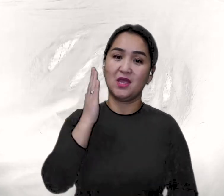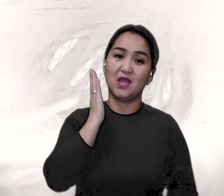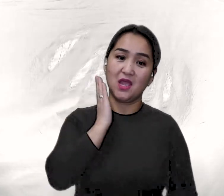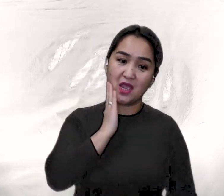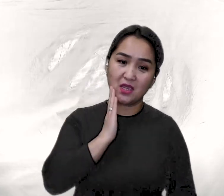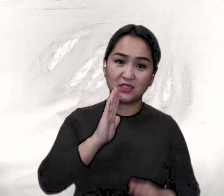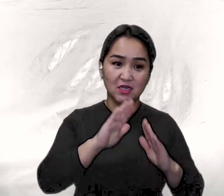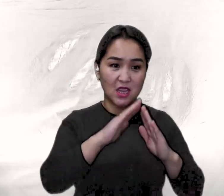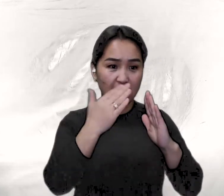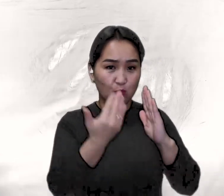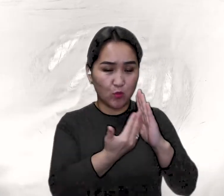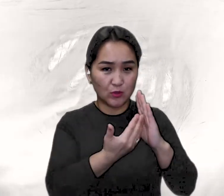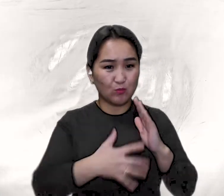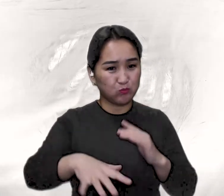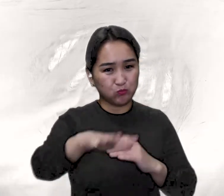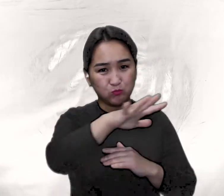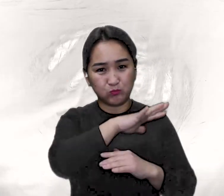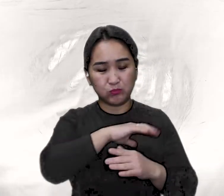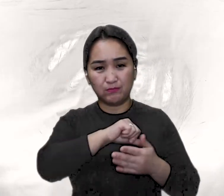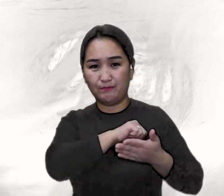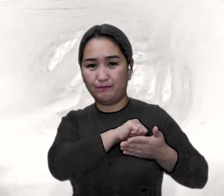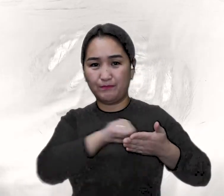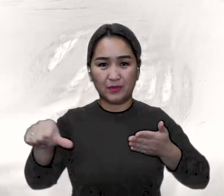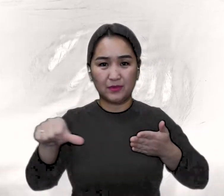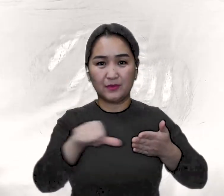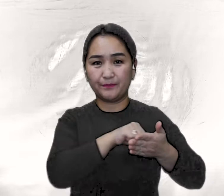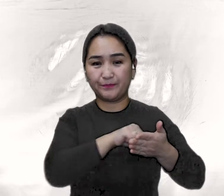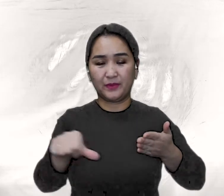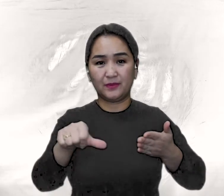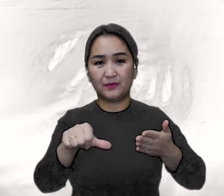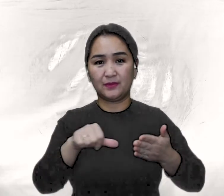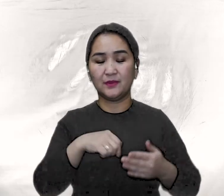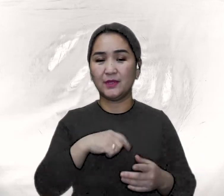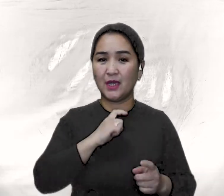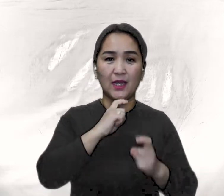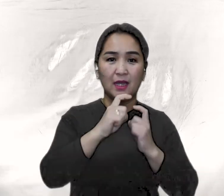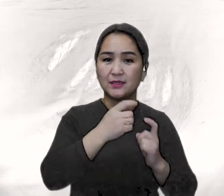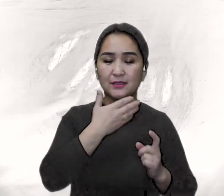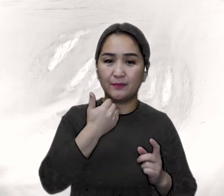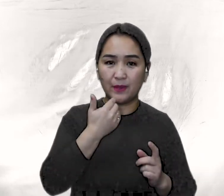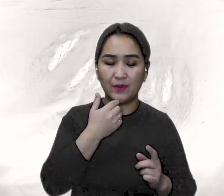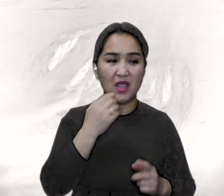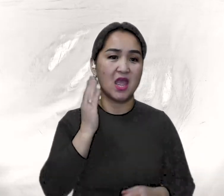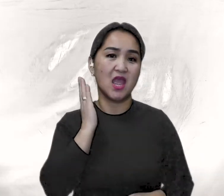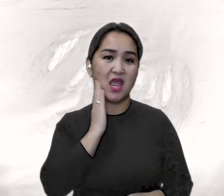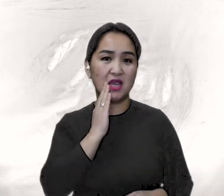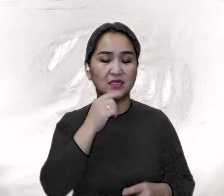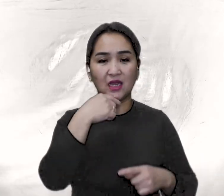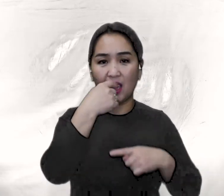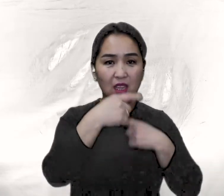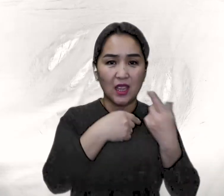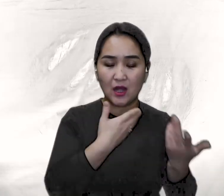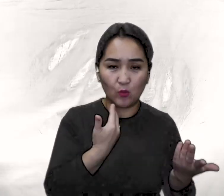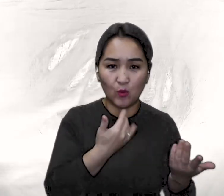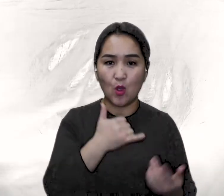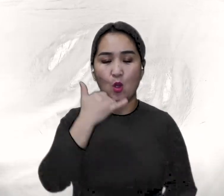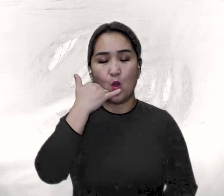бүгдийг ингээд блок хийгээл. Тэ. Тэгээд ерөөсөө ээжтэй ерөөсөө ярьдаггүй. Уцаарч